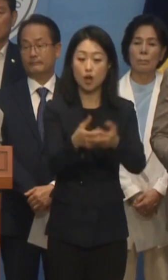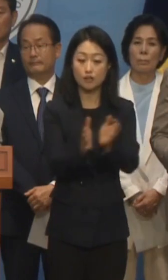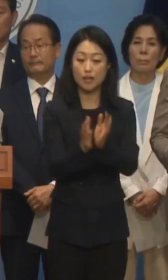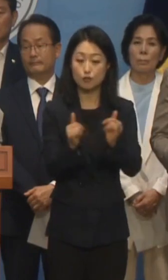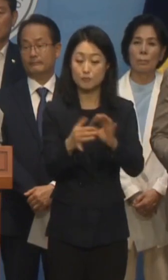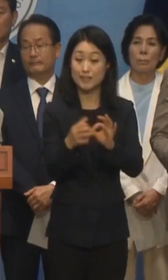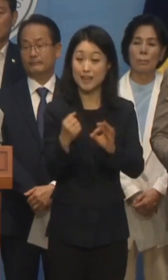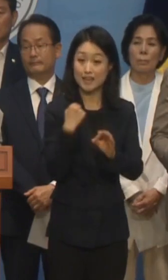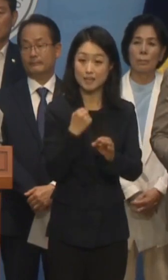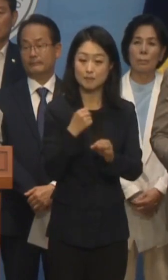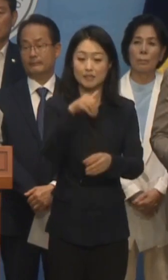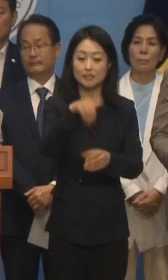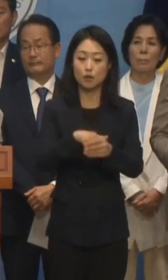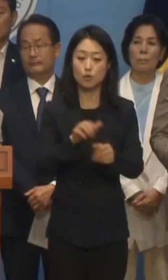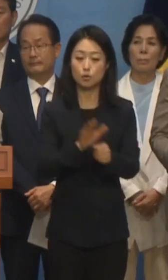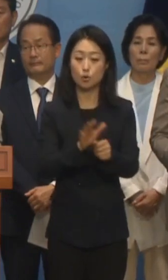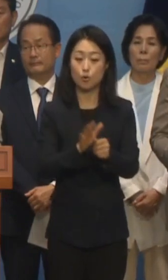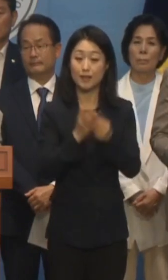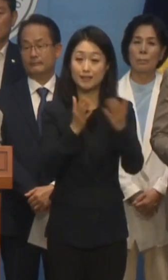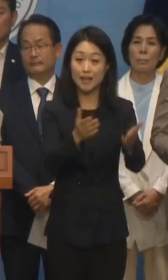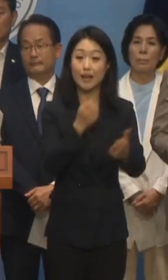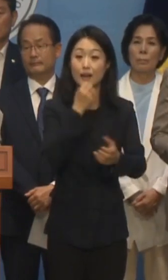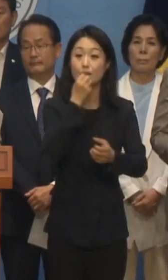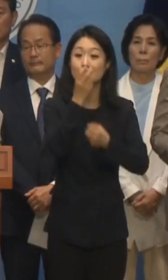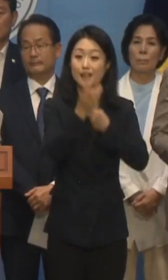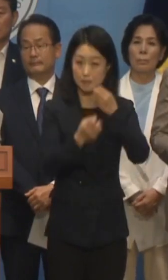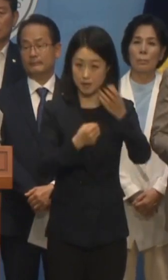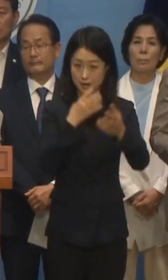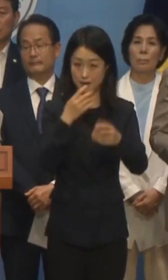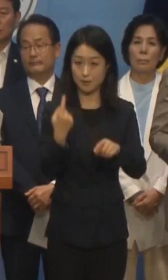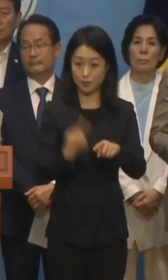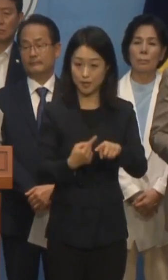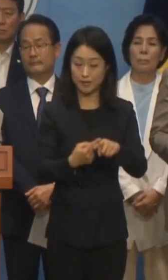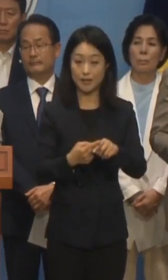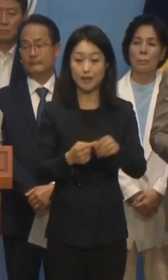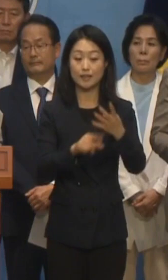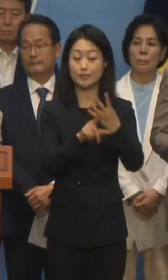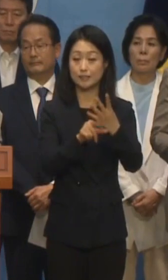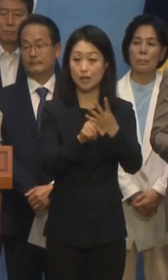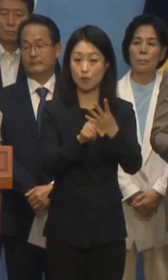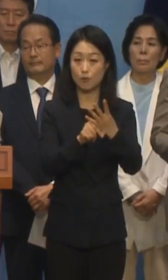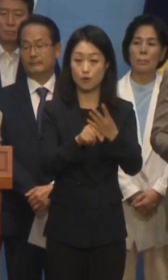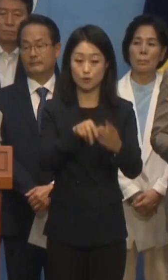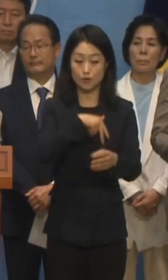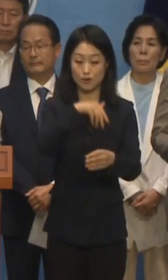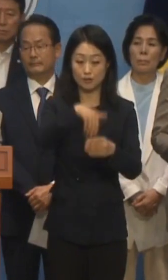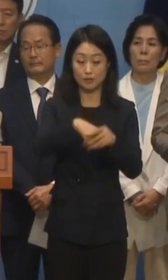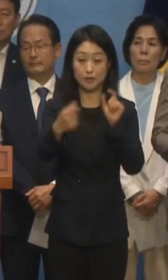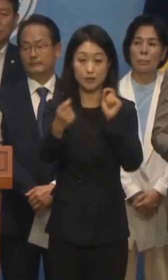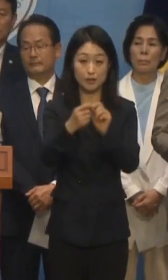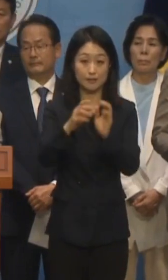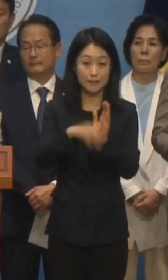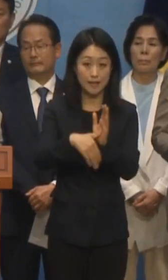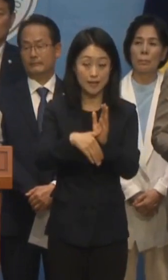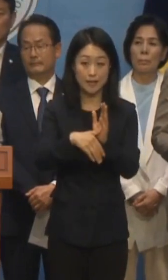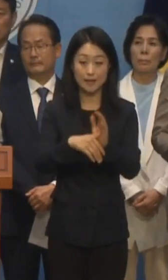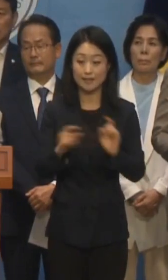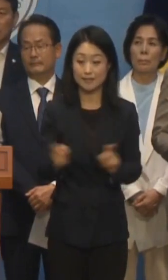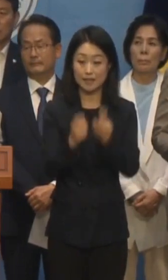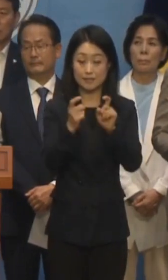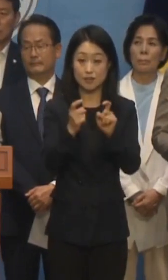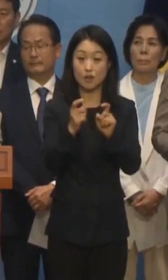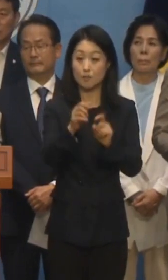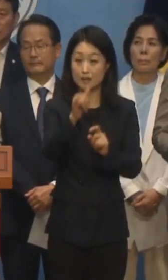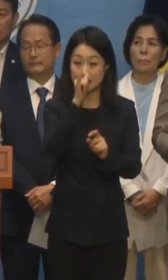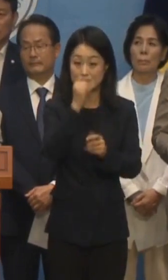국민의힘의 선거를 도왔다는 자백까지 했습니다. 올해 4월 총선을 앞두고 정치적 쟁점이 될 소지가